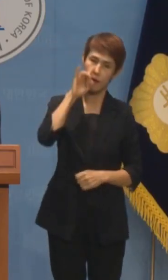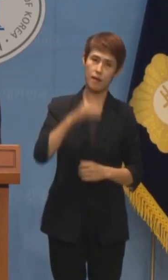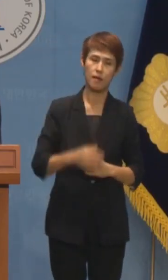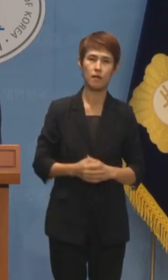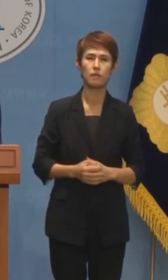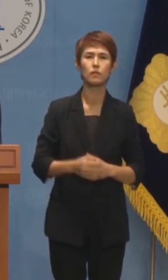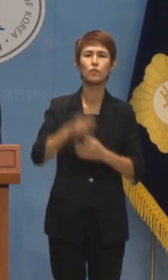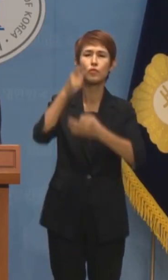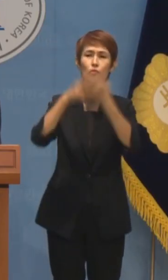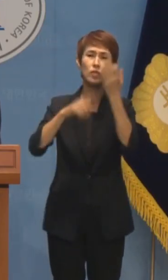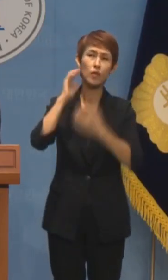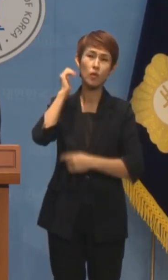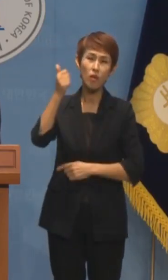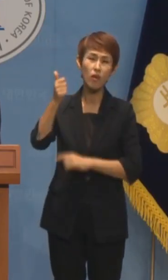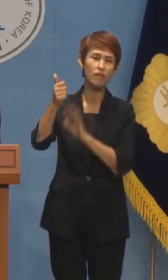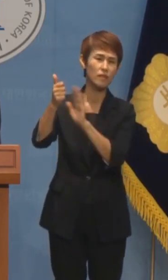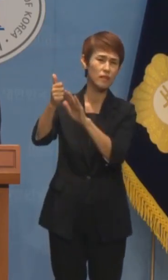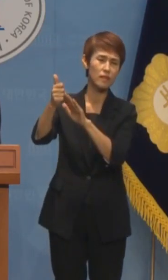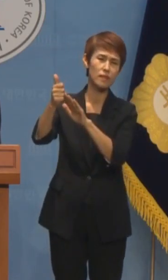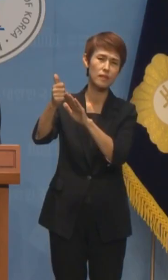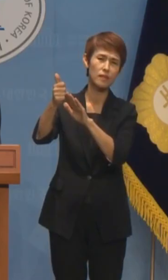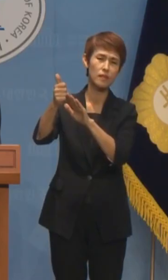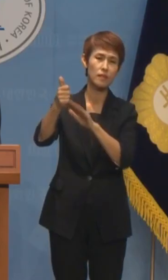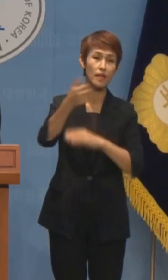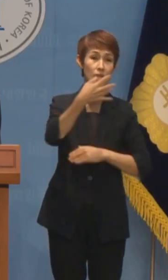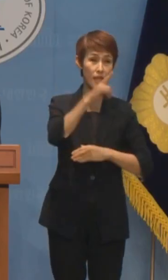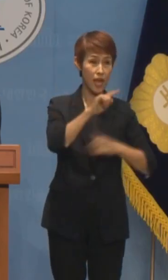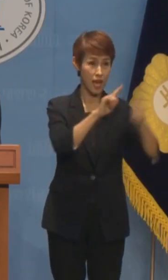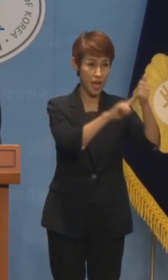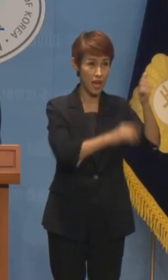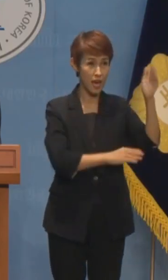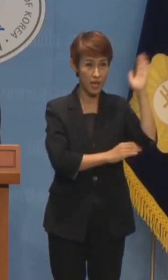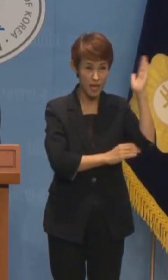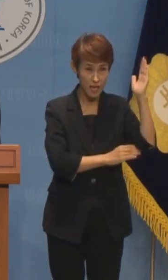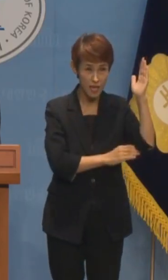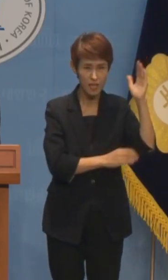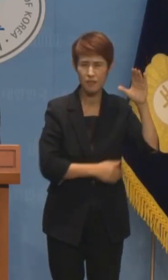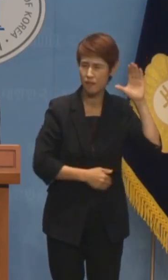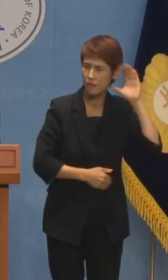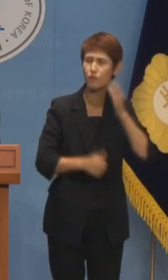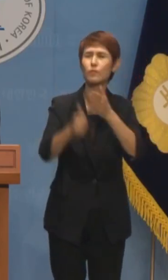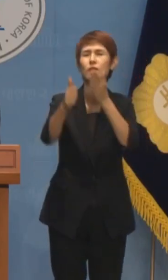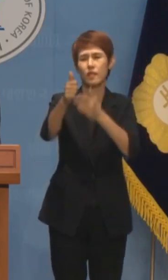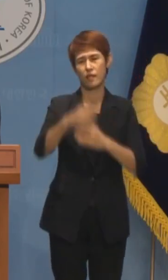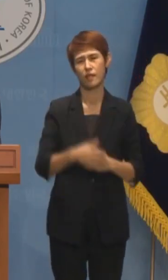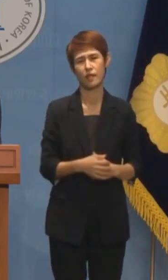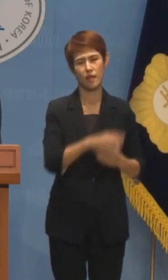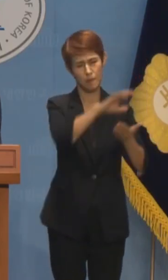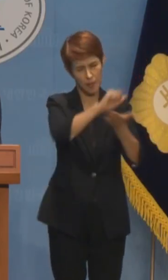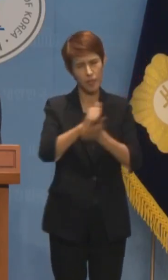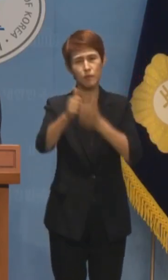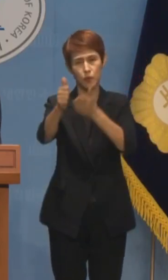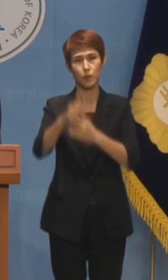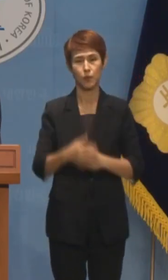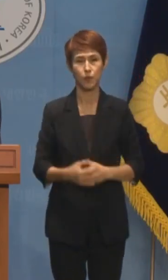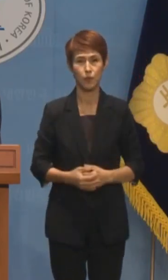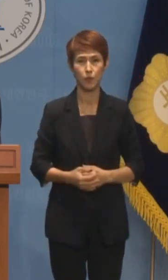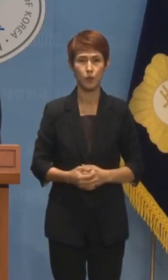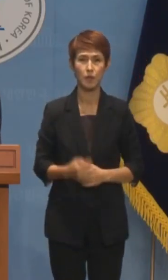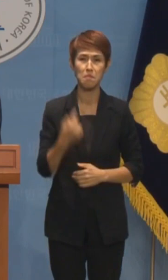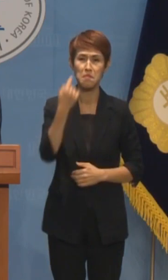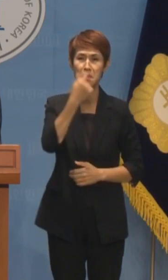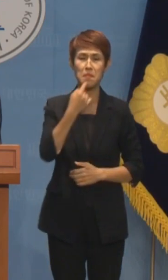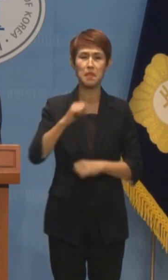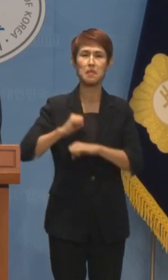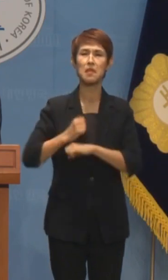윤 대통령은 속는 셈 치고 태영호 전 의원 말이라도 들어보길 바랍니다. 대신 입으로만